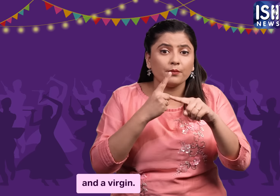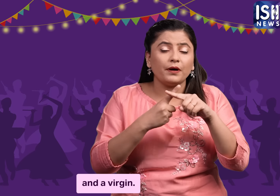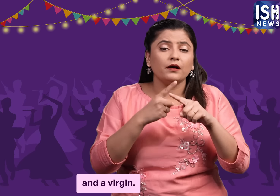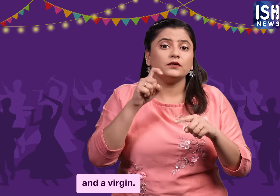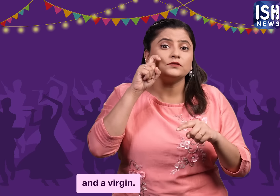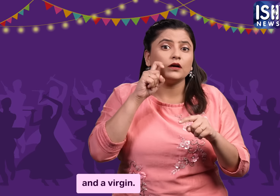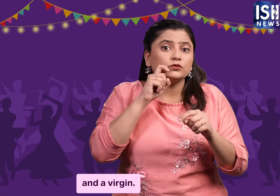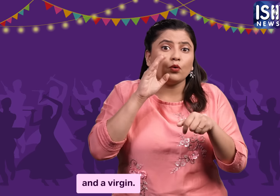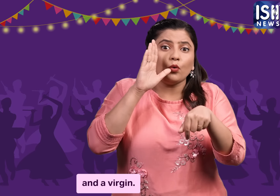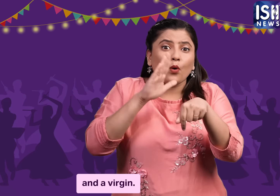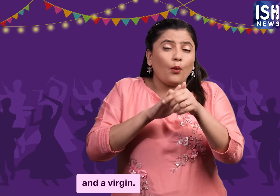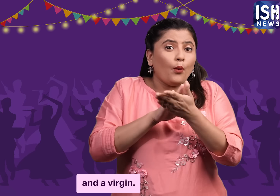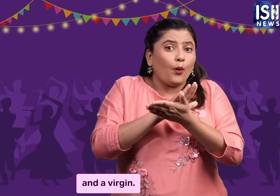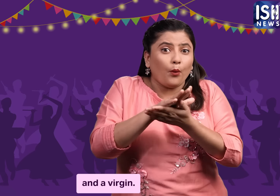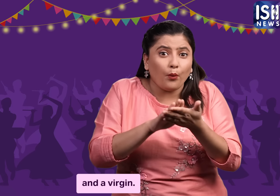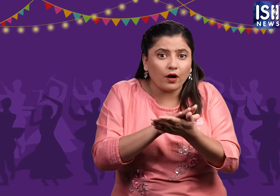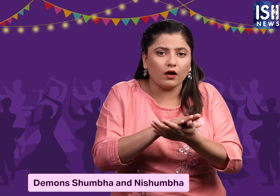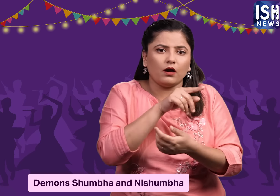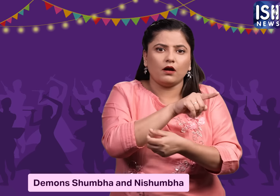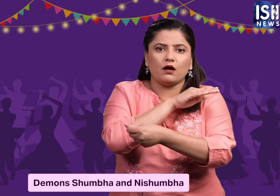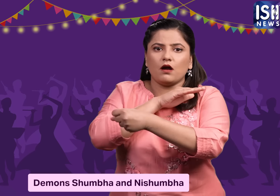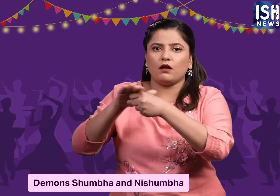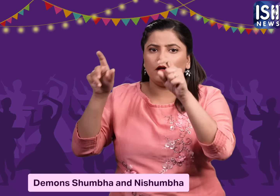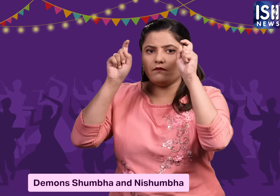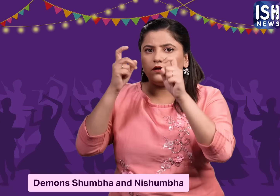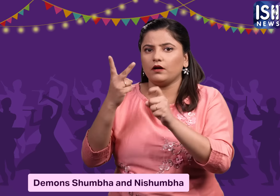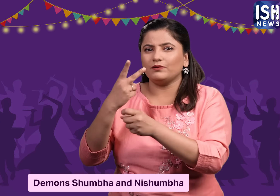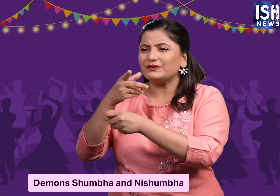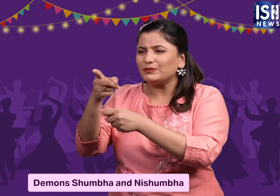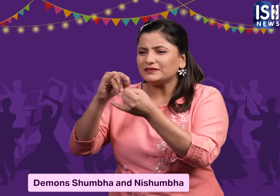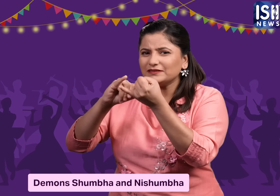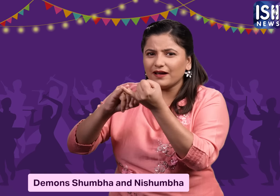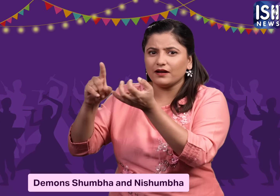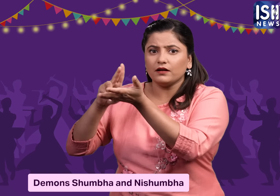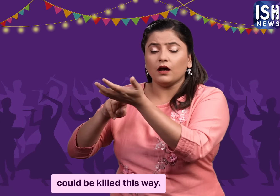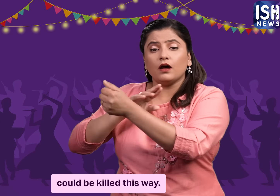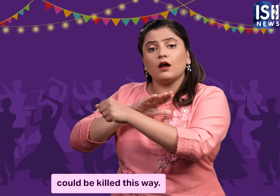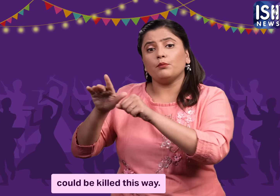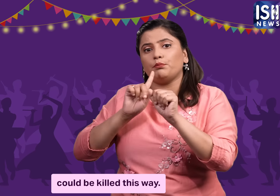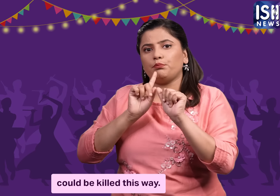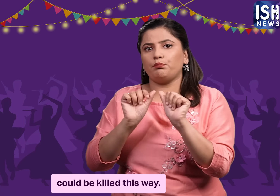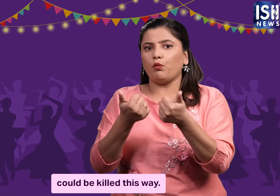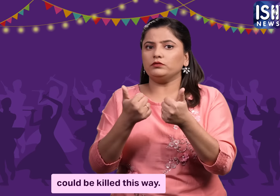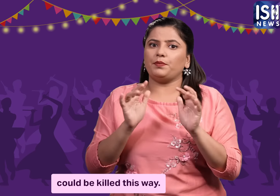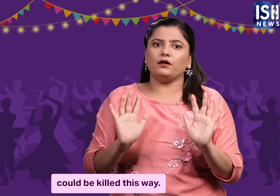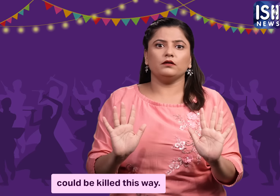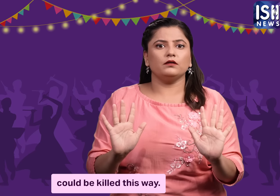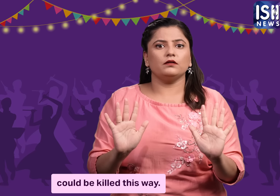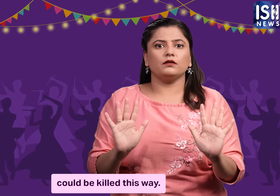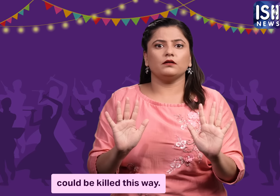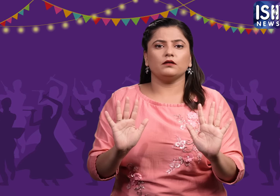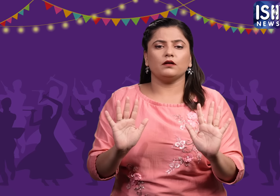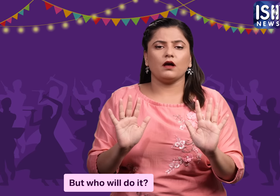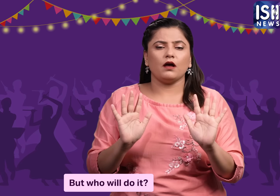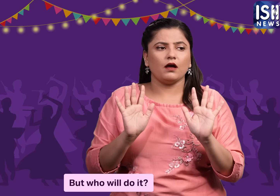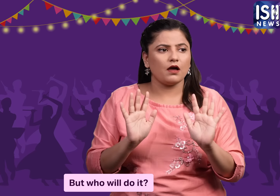और कुंवारी कन्या द्वारा ही मारा जा सकता था। राक्षस शुंभ और निशुंभ को इसी तरह मारा जा सकता था,